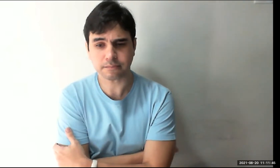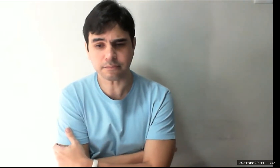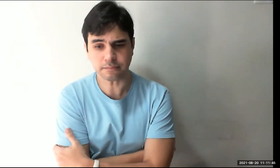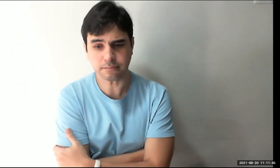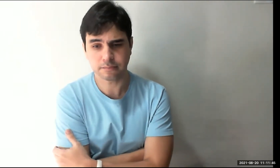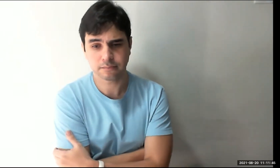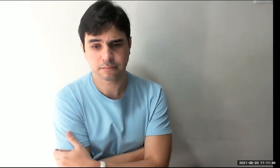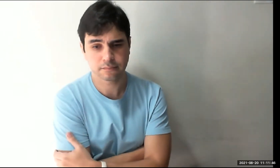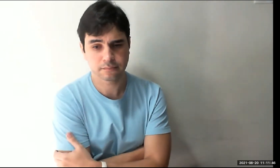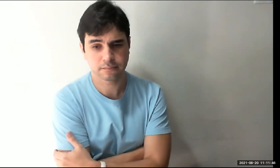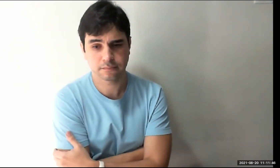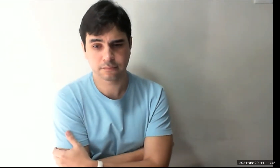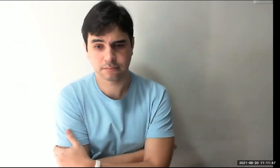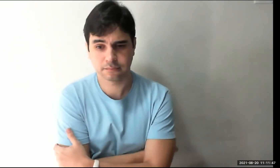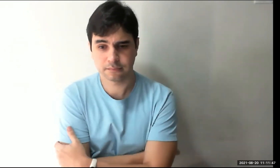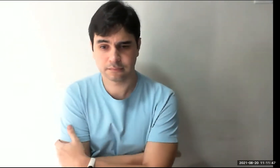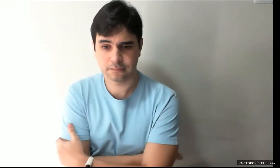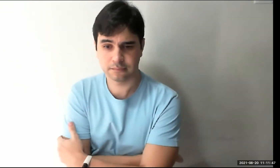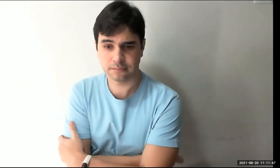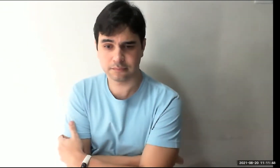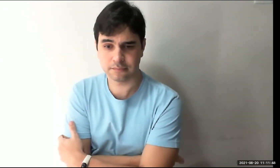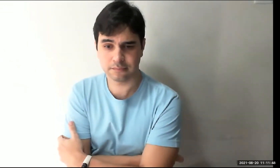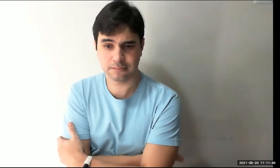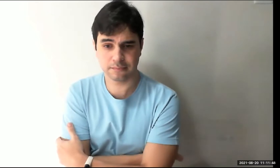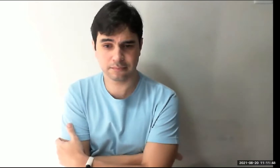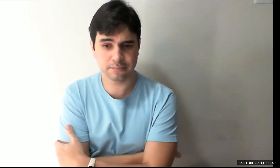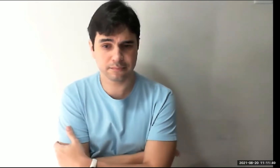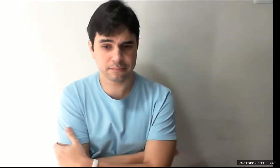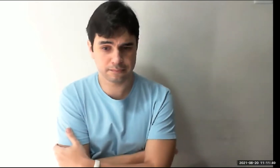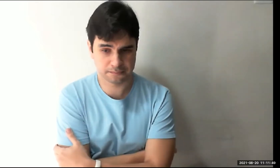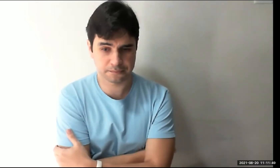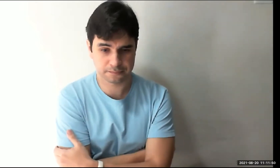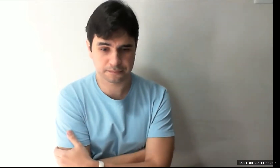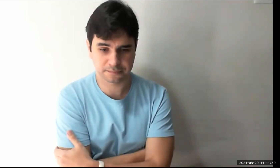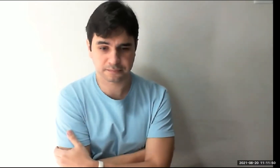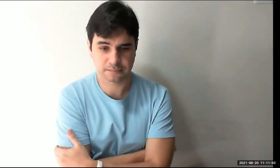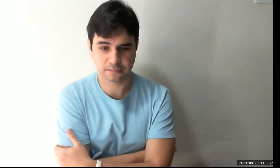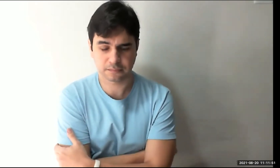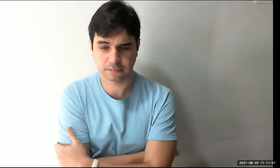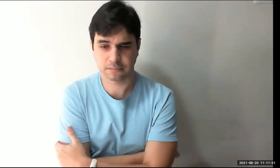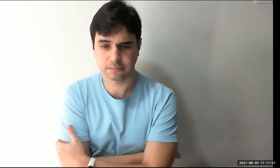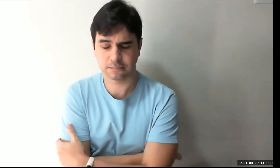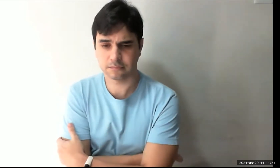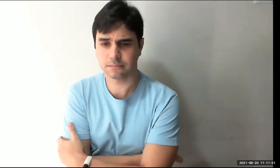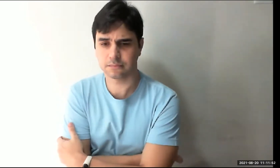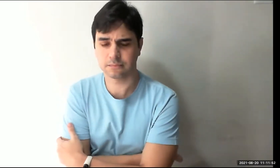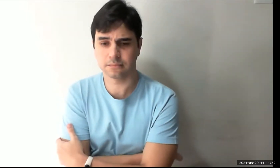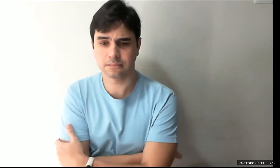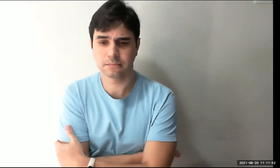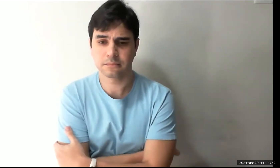férias escolares, diferente do DESU, então, nós, no segundo trimestre, nós do CFN, nós